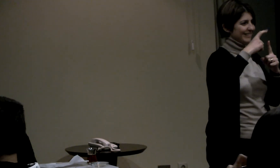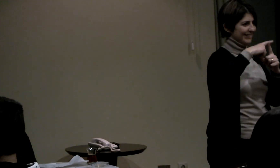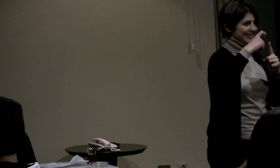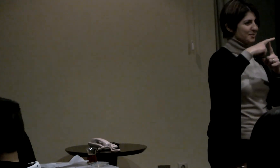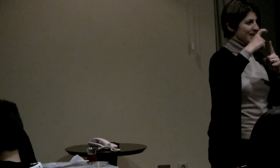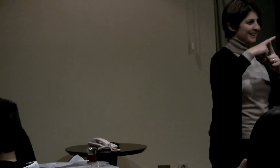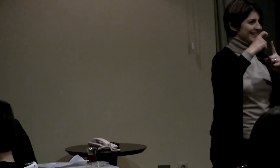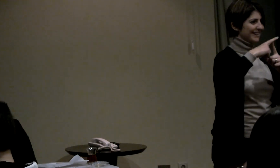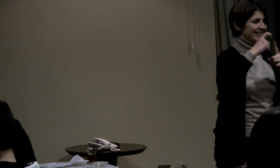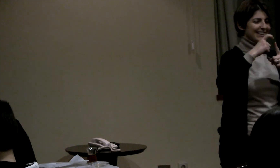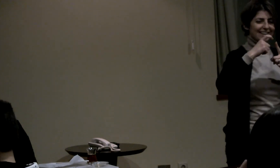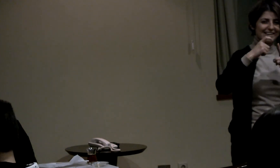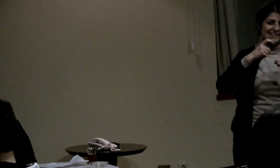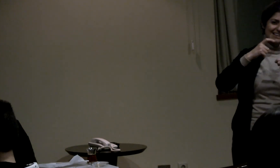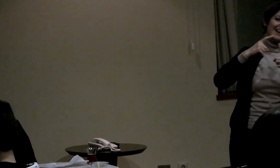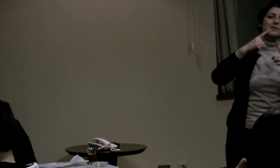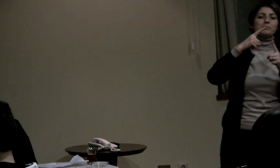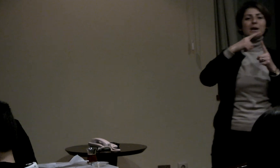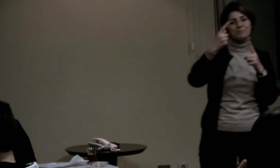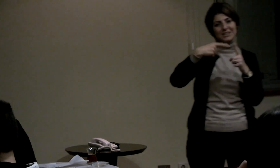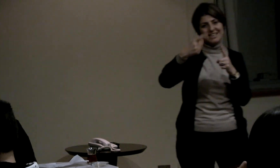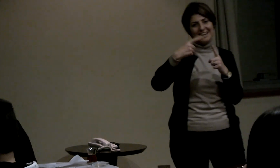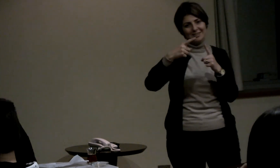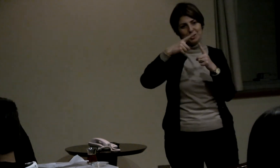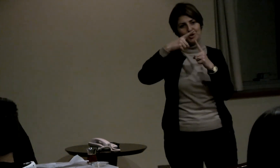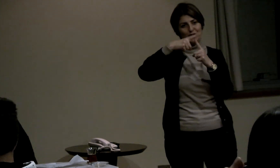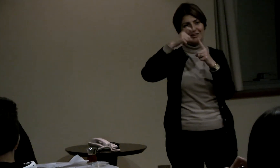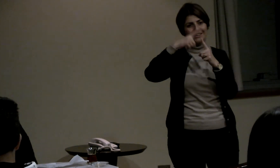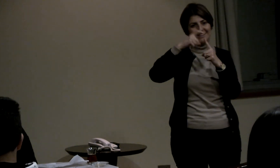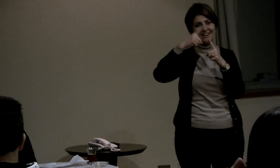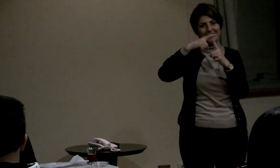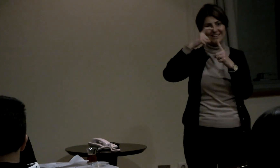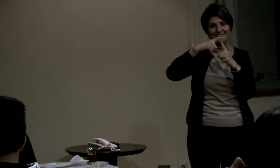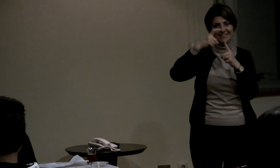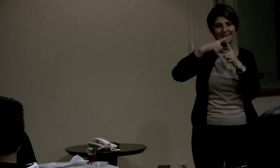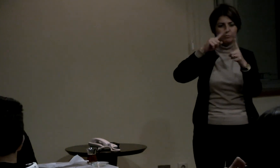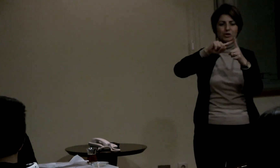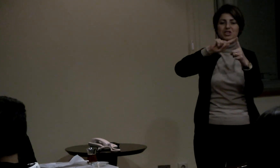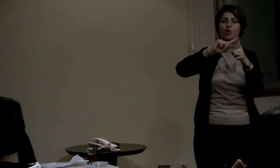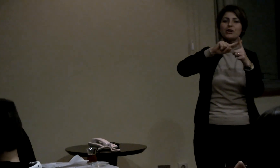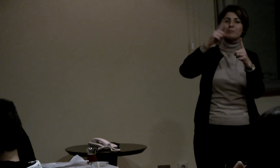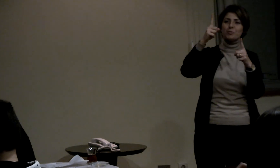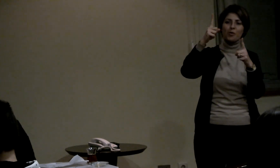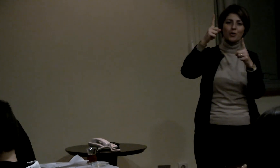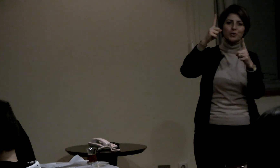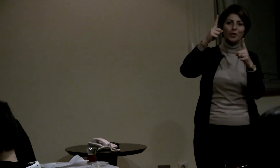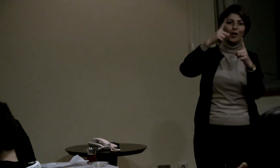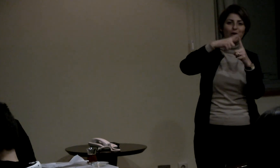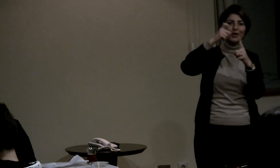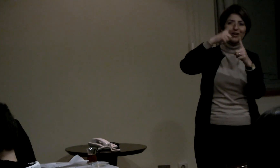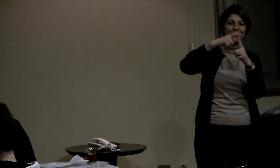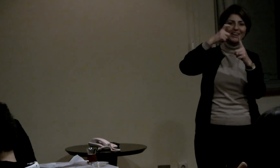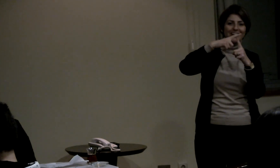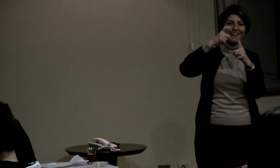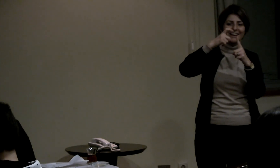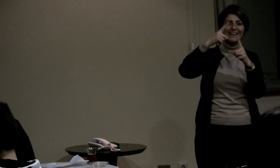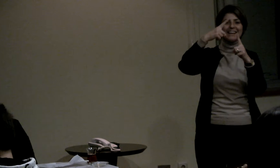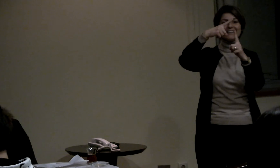Evet. Değil mi? Hani yaptıkça el alışıyor. Aynen. Bu hiç oynamıyor, bu oynuyor.